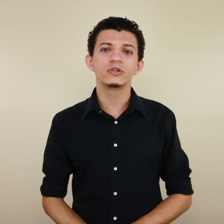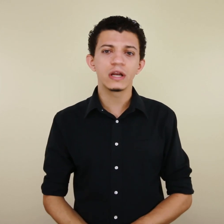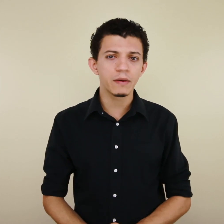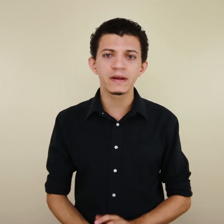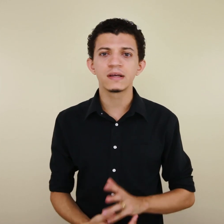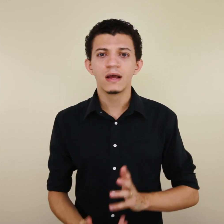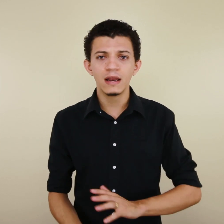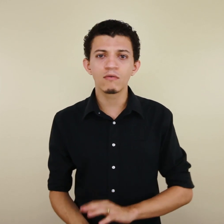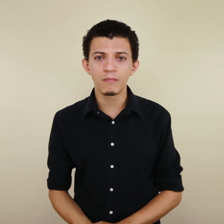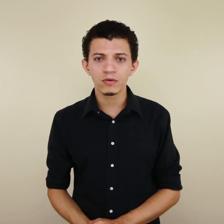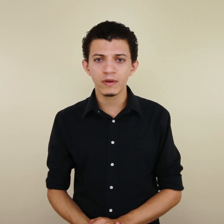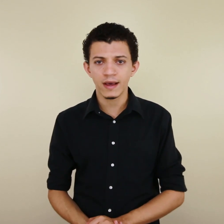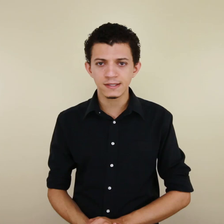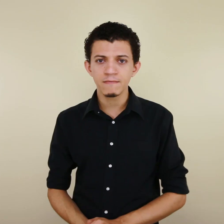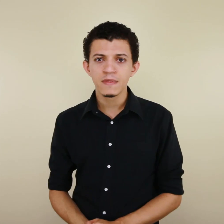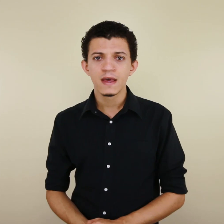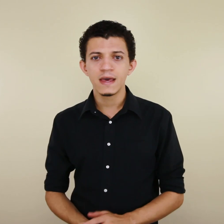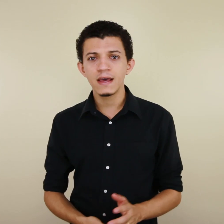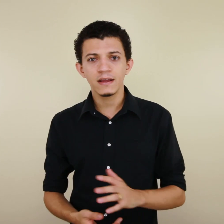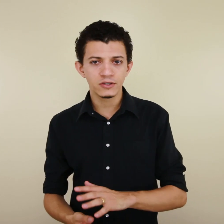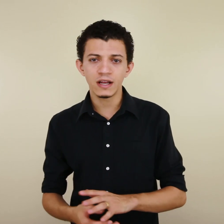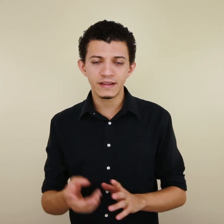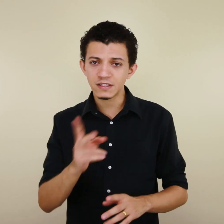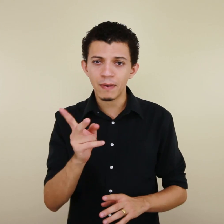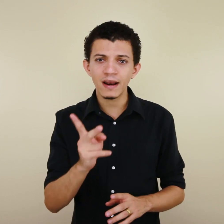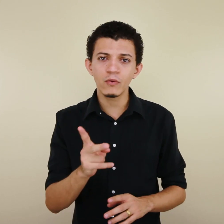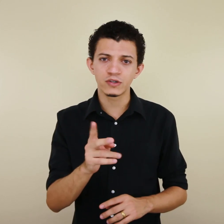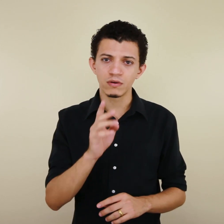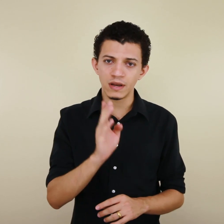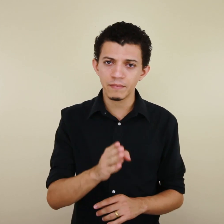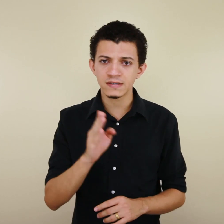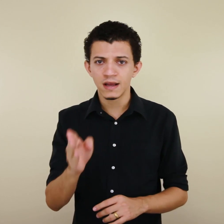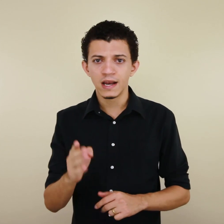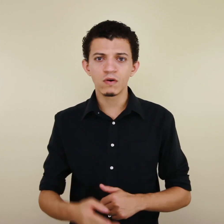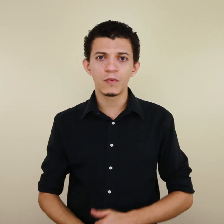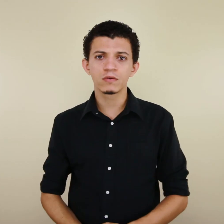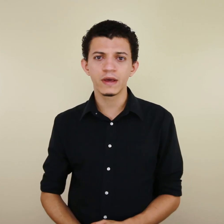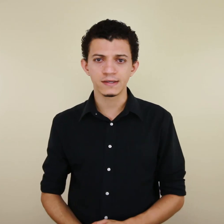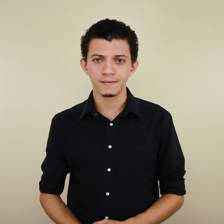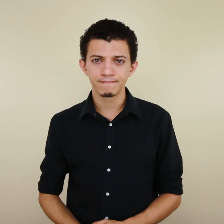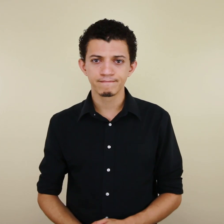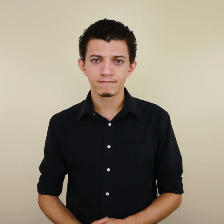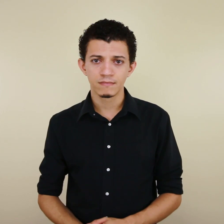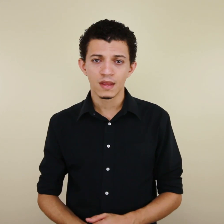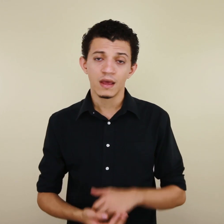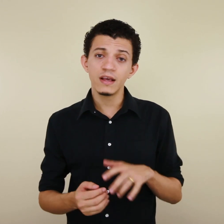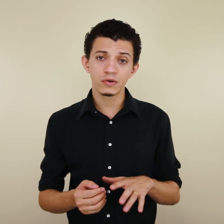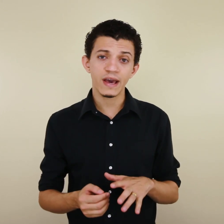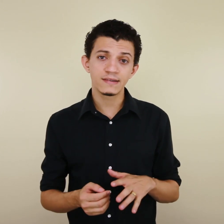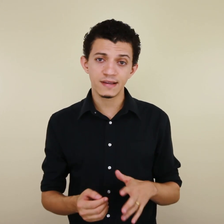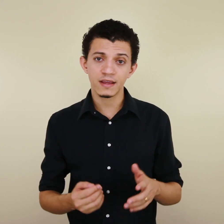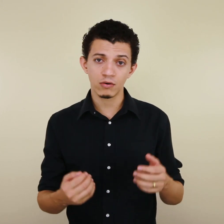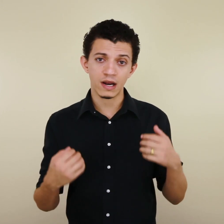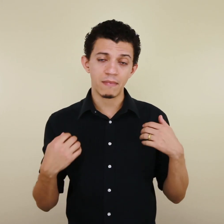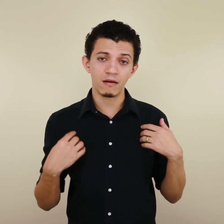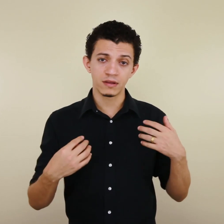de Libras, língua portuguesa, e desse par linguístico, Libras, língua portuguesa. Isso quer dizer que eu trabalho tanto